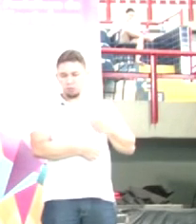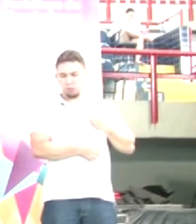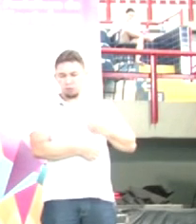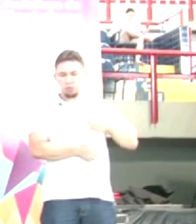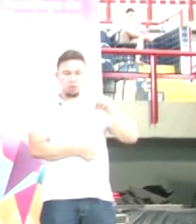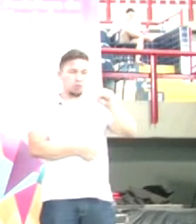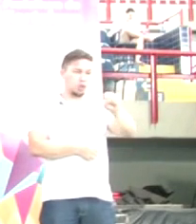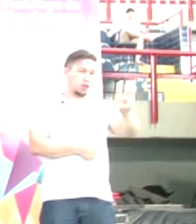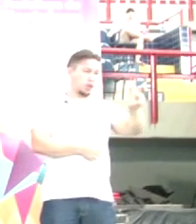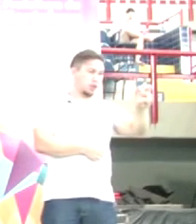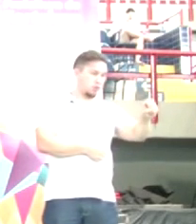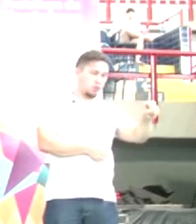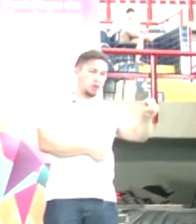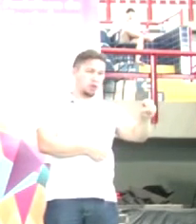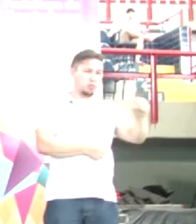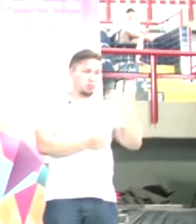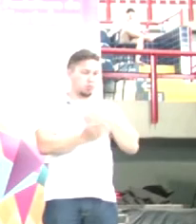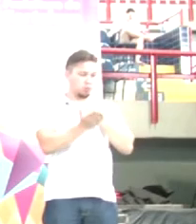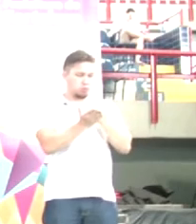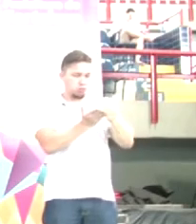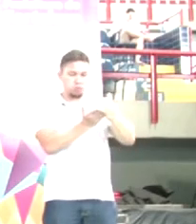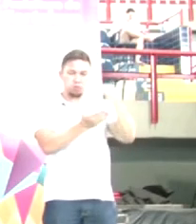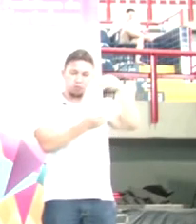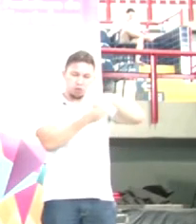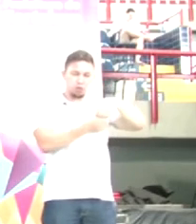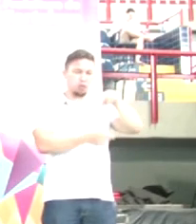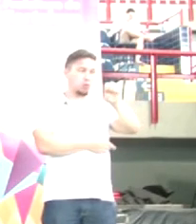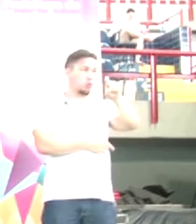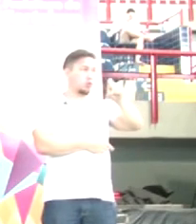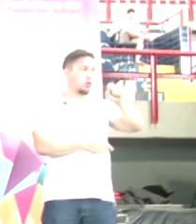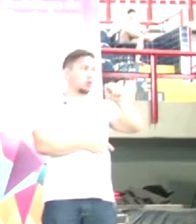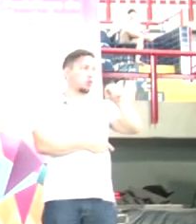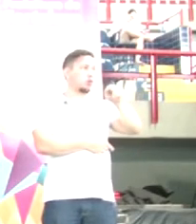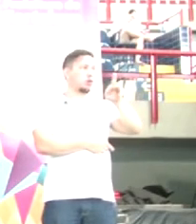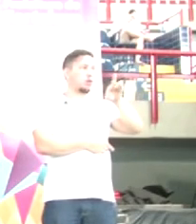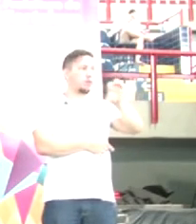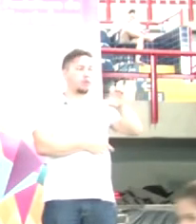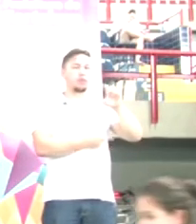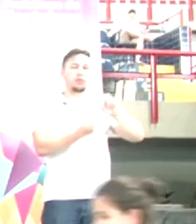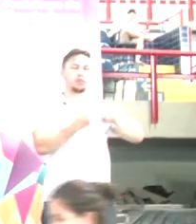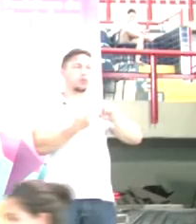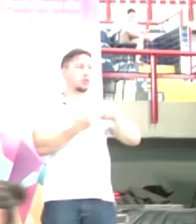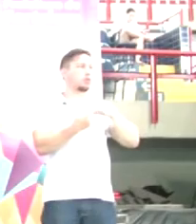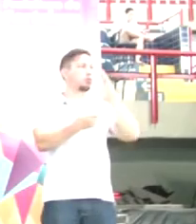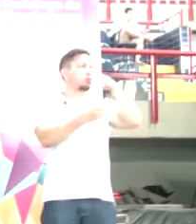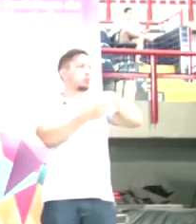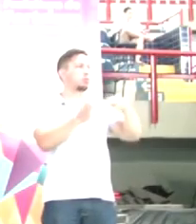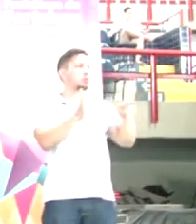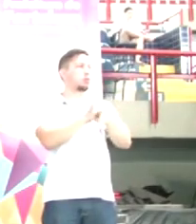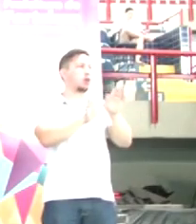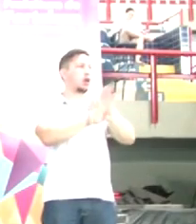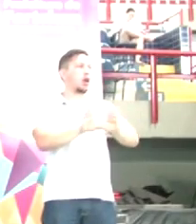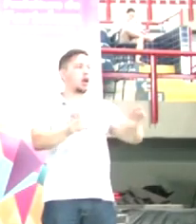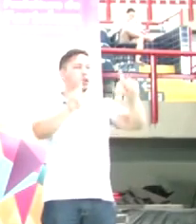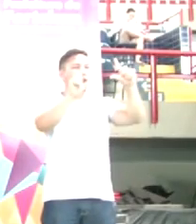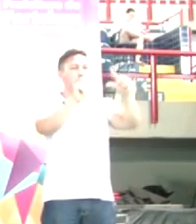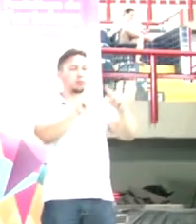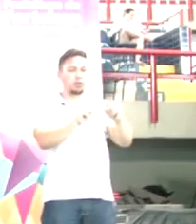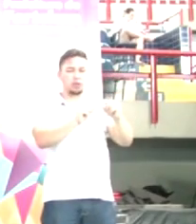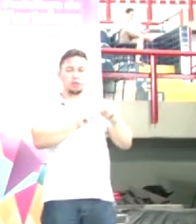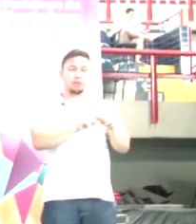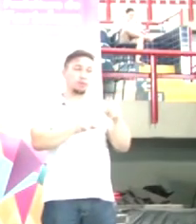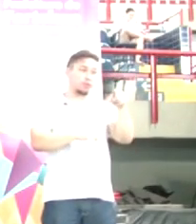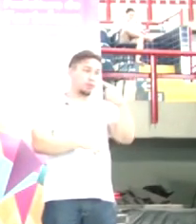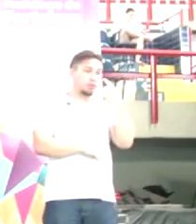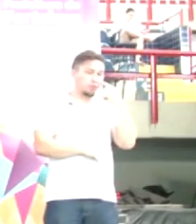enxofre em sua composição. Atualmente é produzido o diesel com teores de enxofre ainda menores. Eu